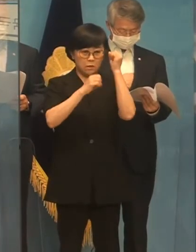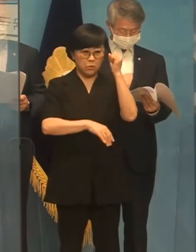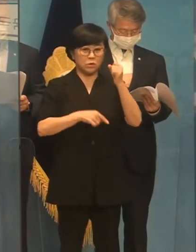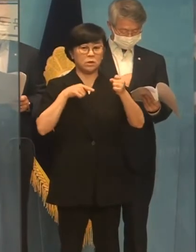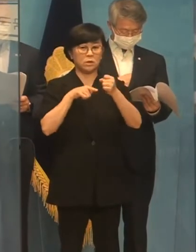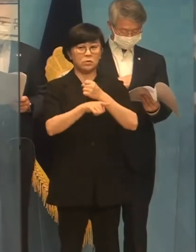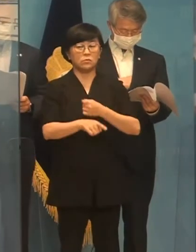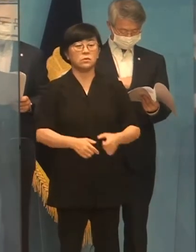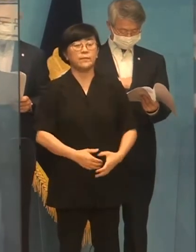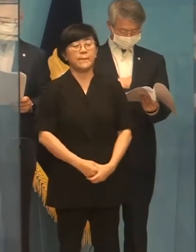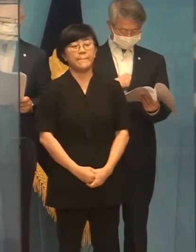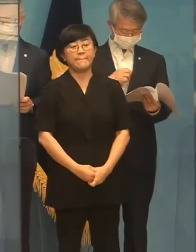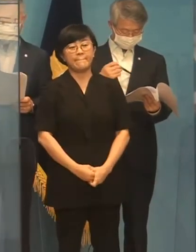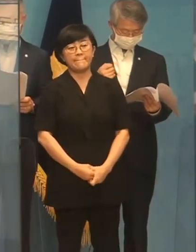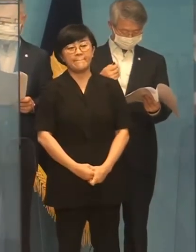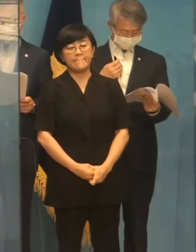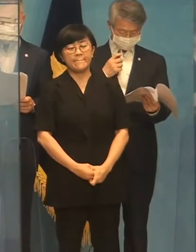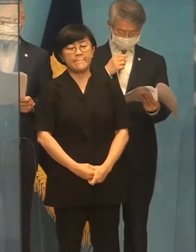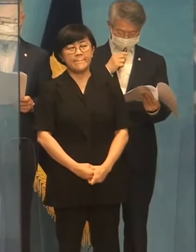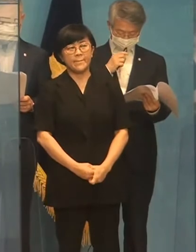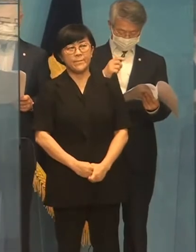이유입니다.